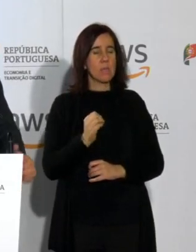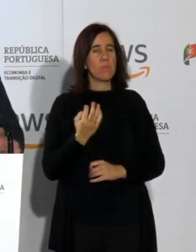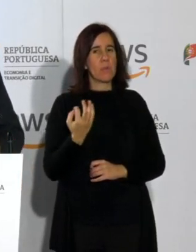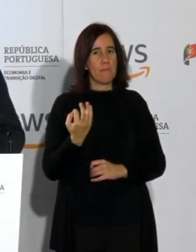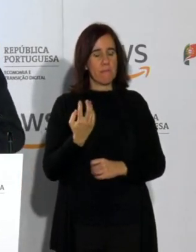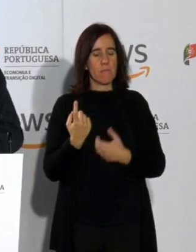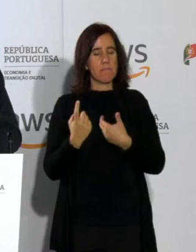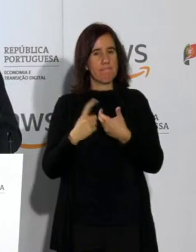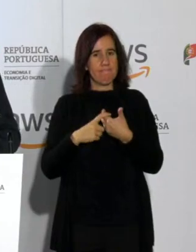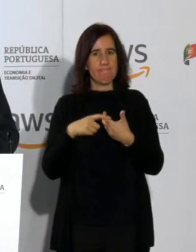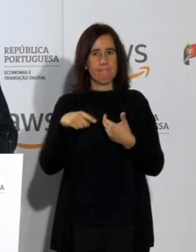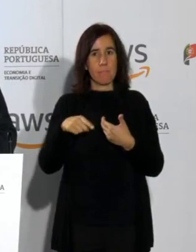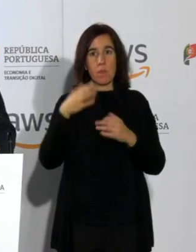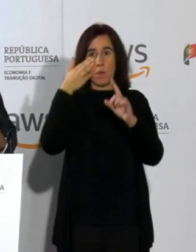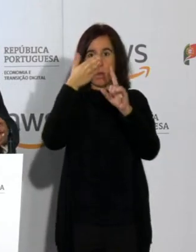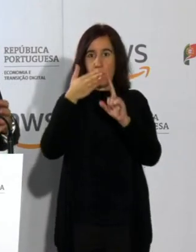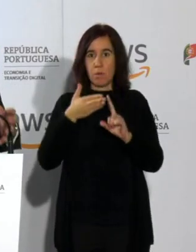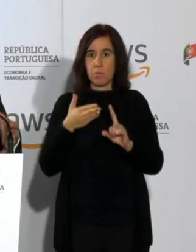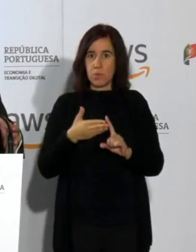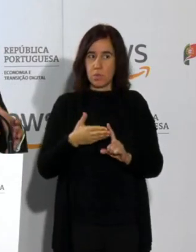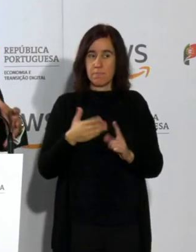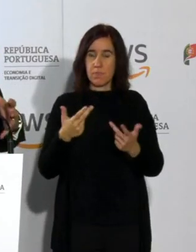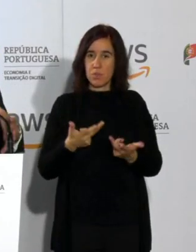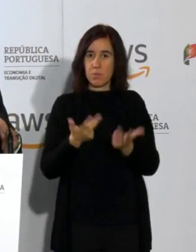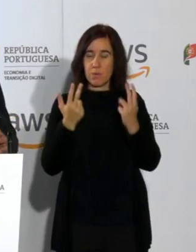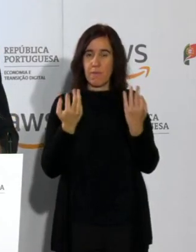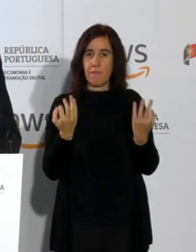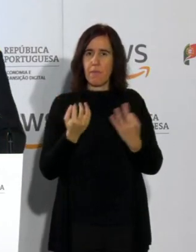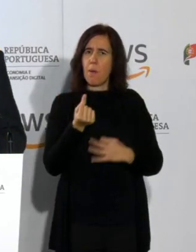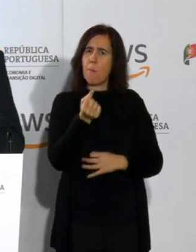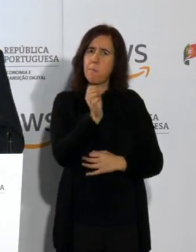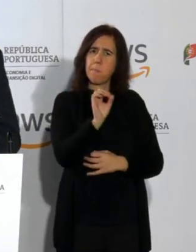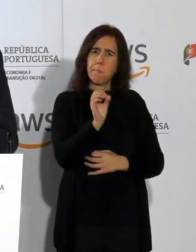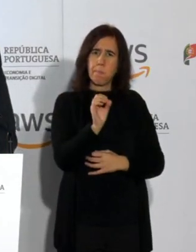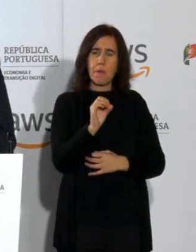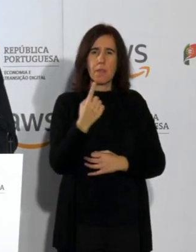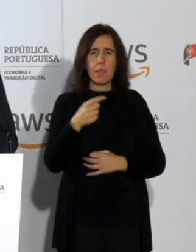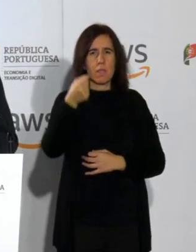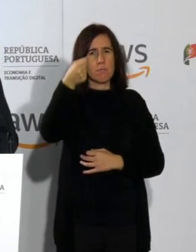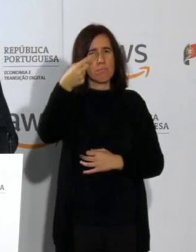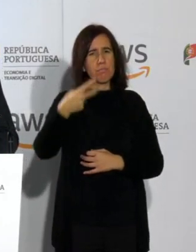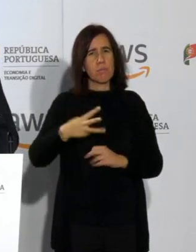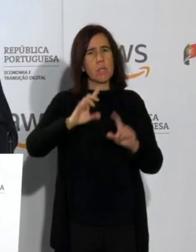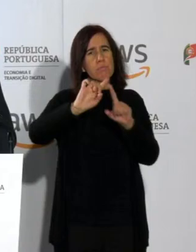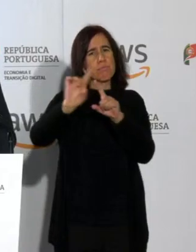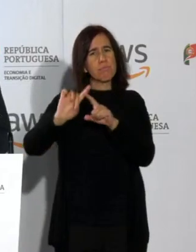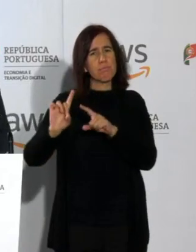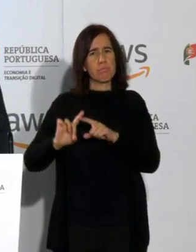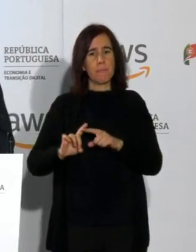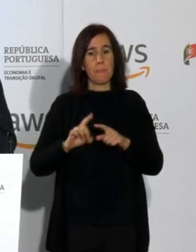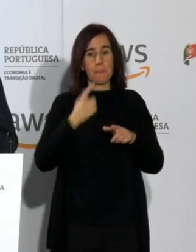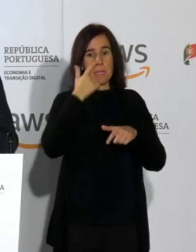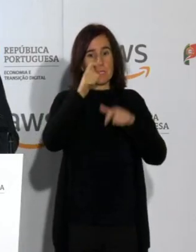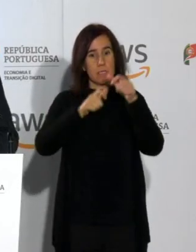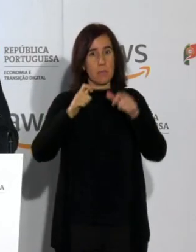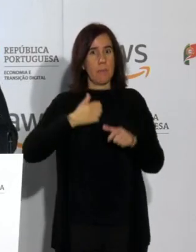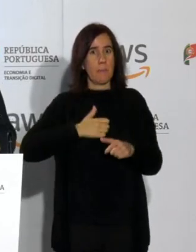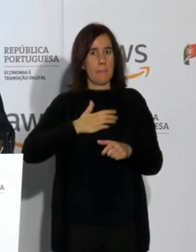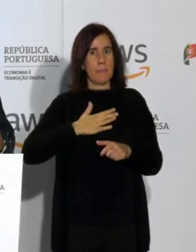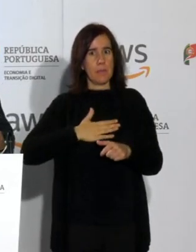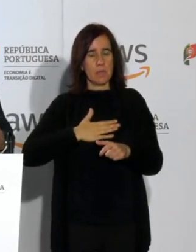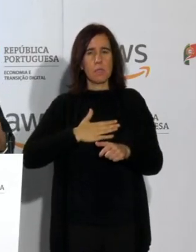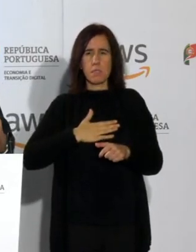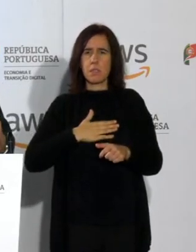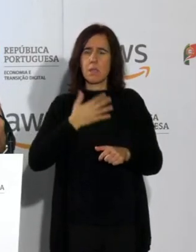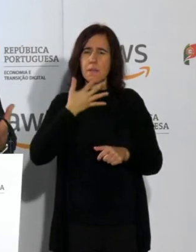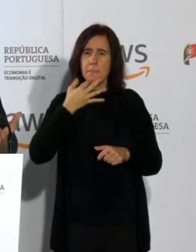se associar a este objetivo, de disponibilizar gratuitamente um conjunto muito significativo de cidadãos e de empresas toda